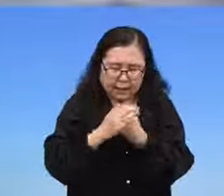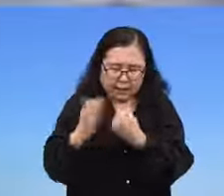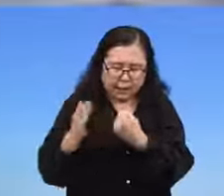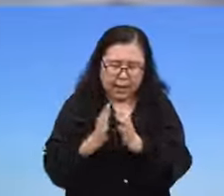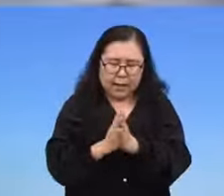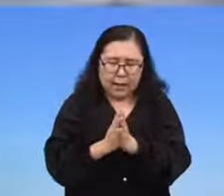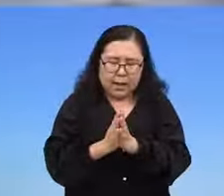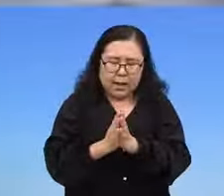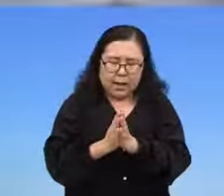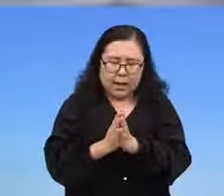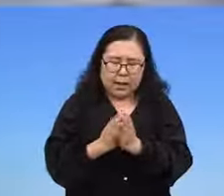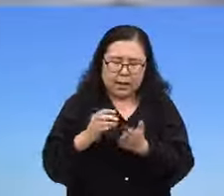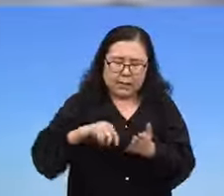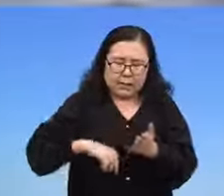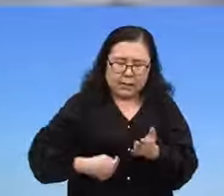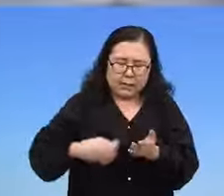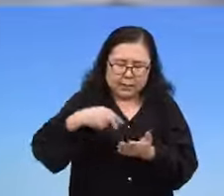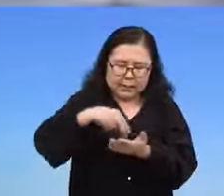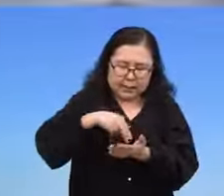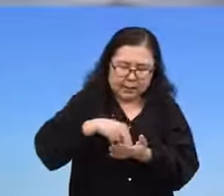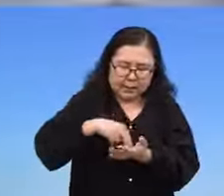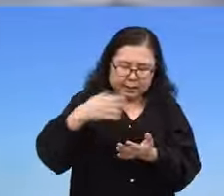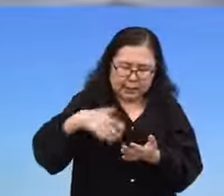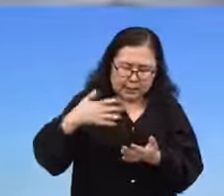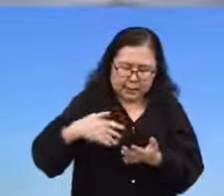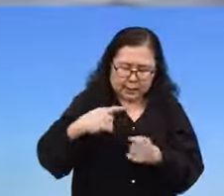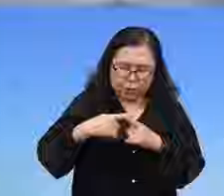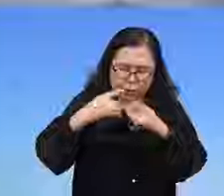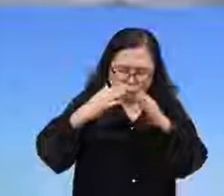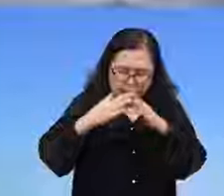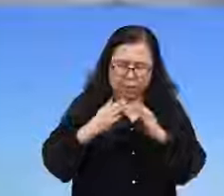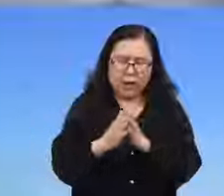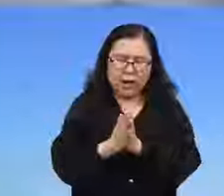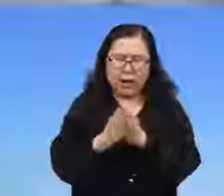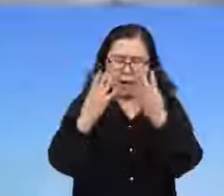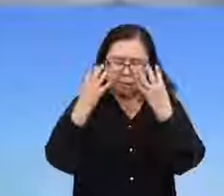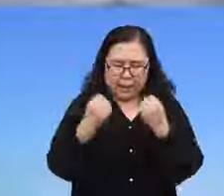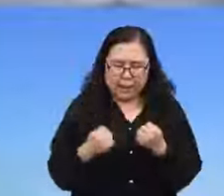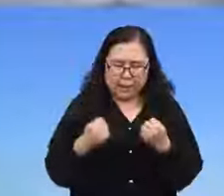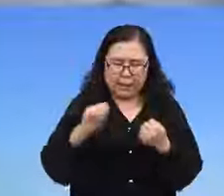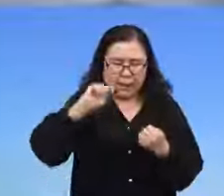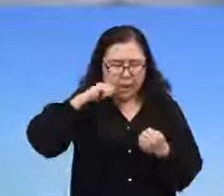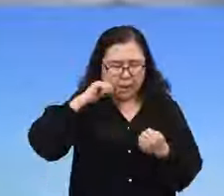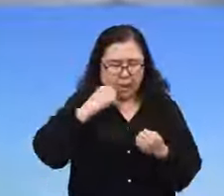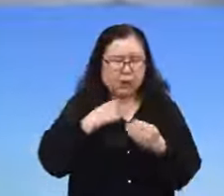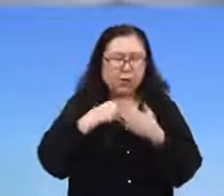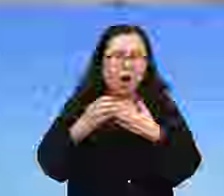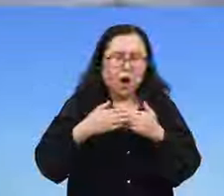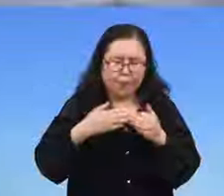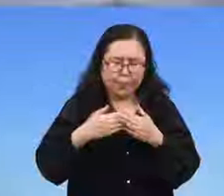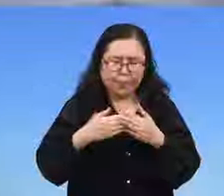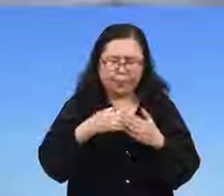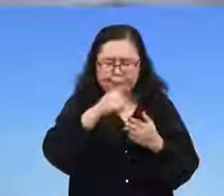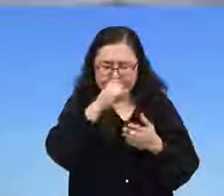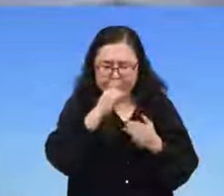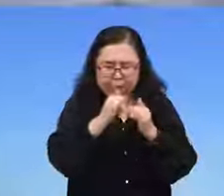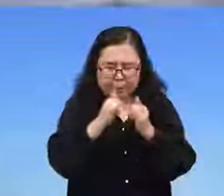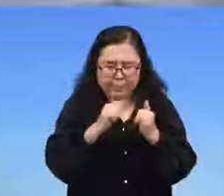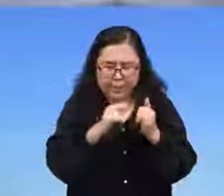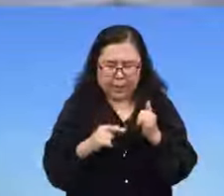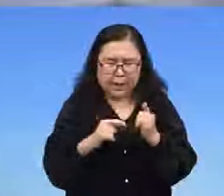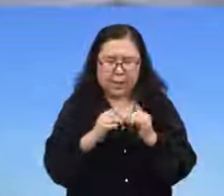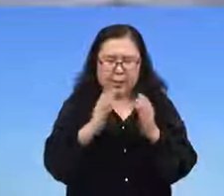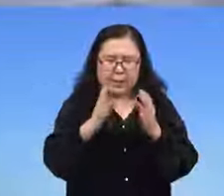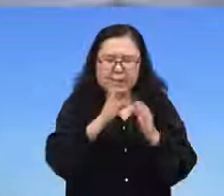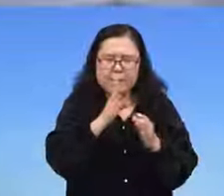연약한 미자립교회와 미래자립교회와 수많은 어려움을 겪고 있는 분들에게